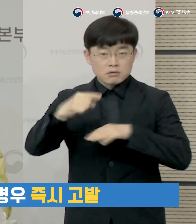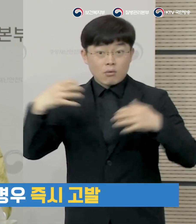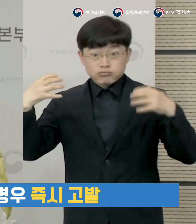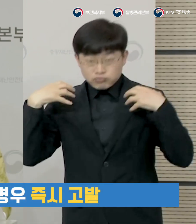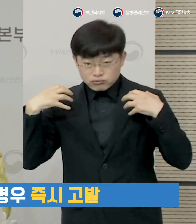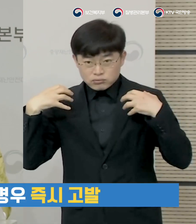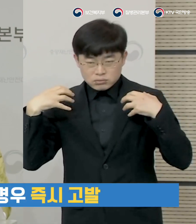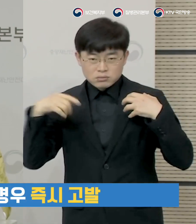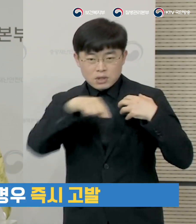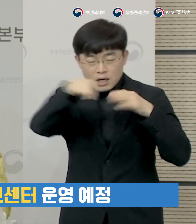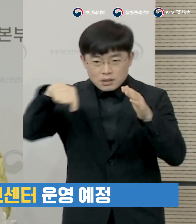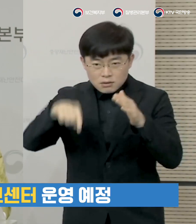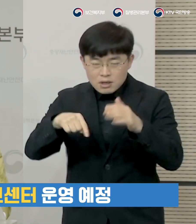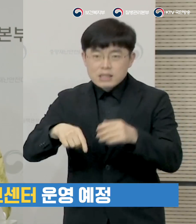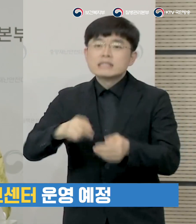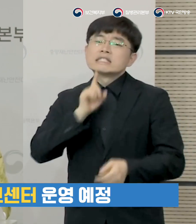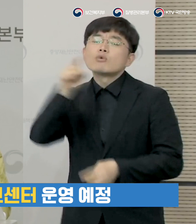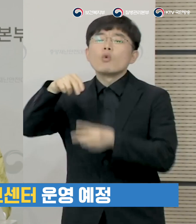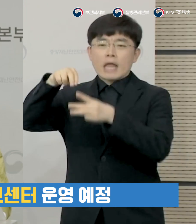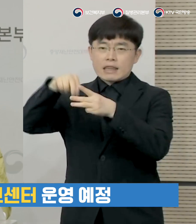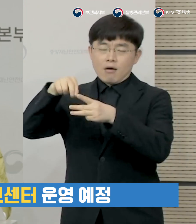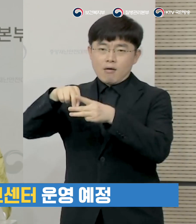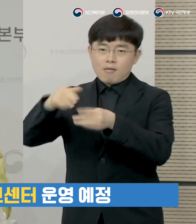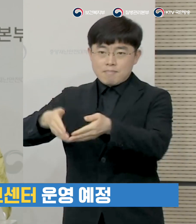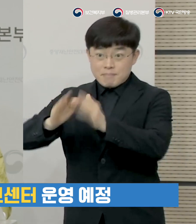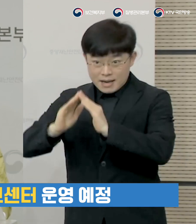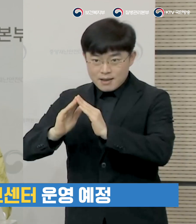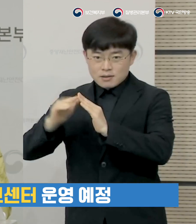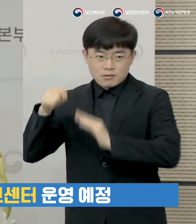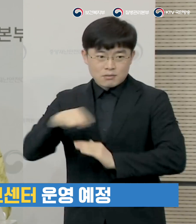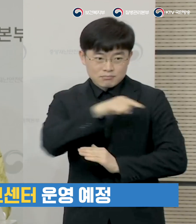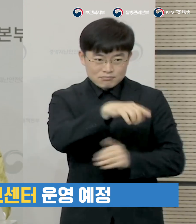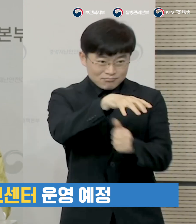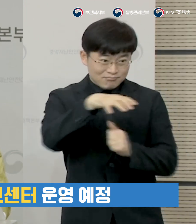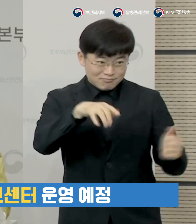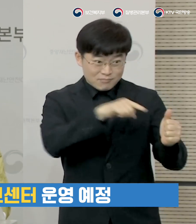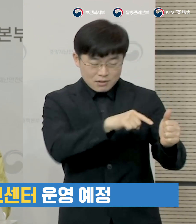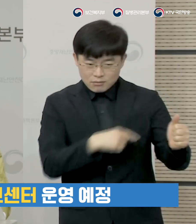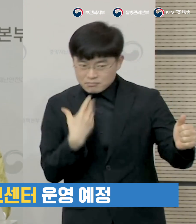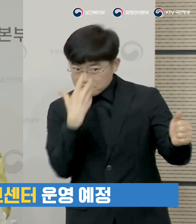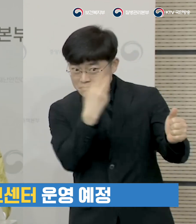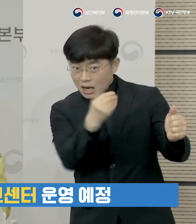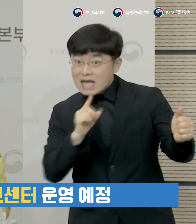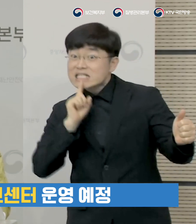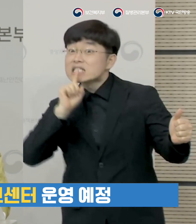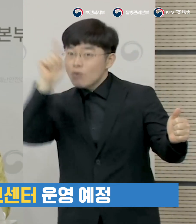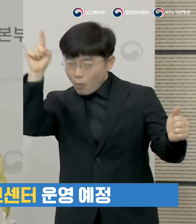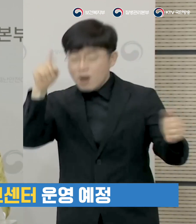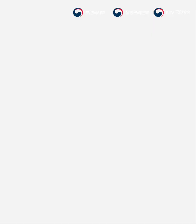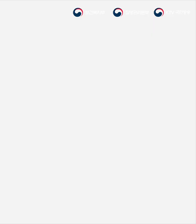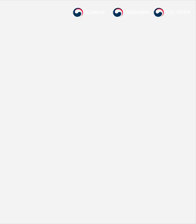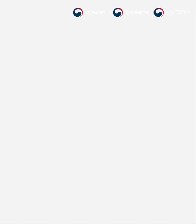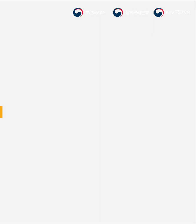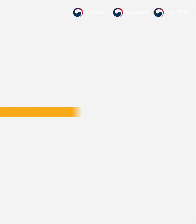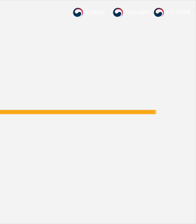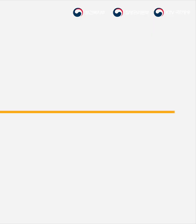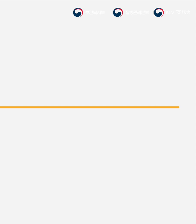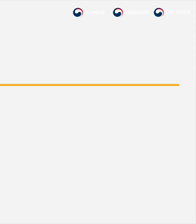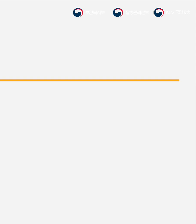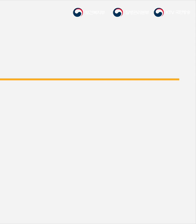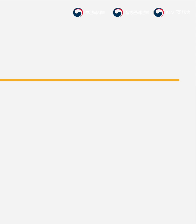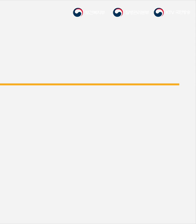지자체별로 신고센터를 개설하여 무단 이탈 건지를 위한 주민 신고도 병행하여 운영할 예정입니다.